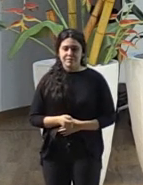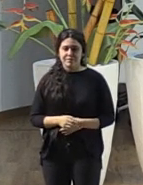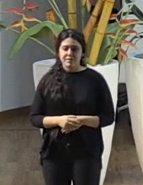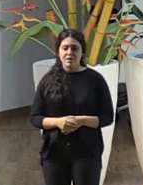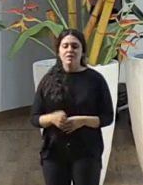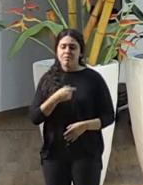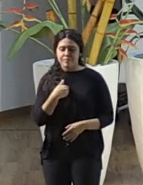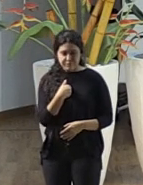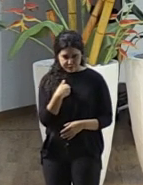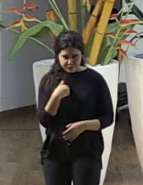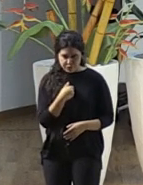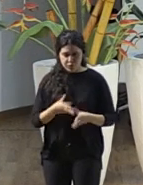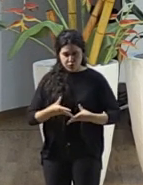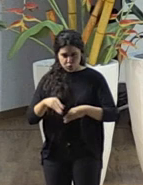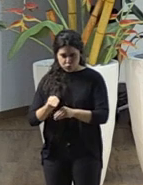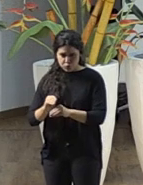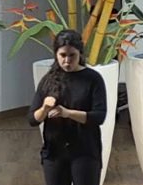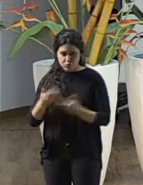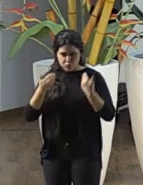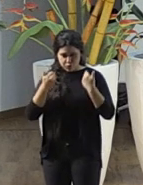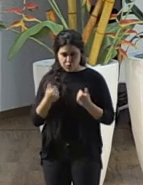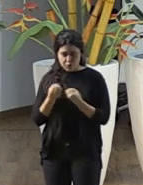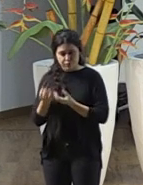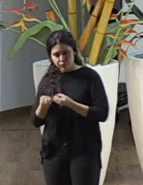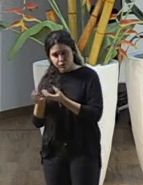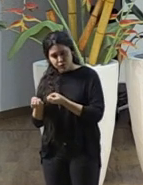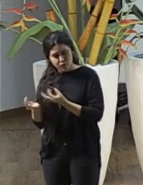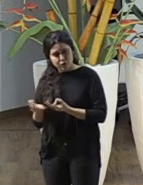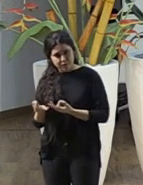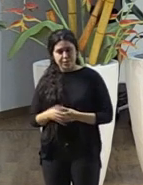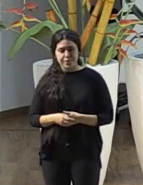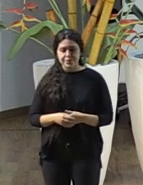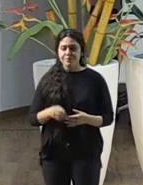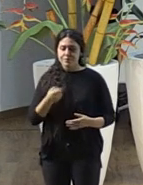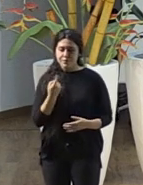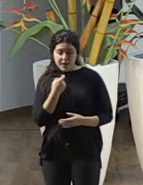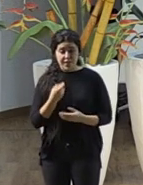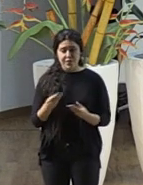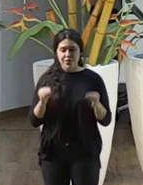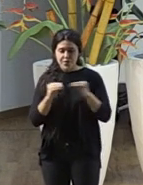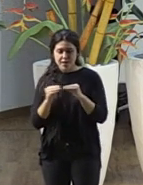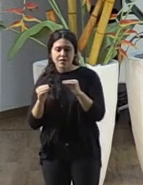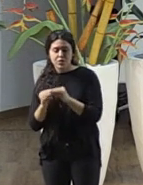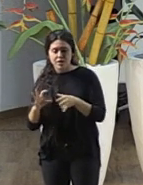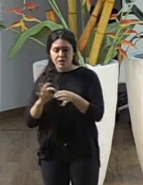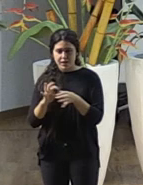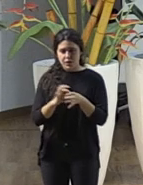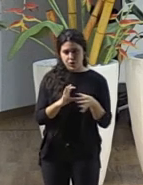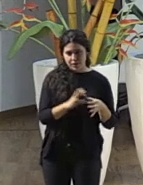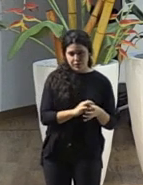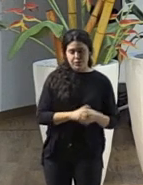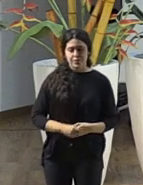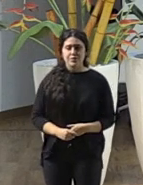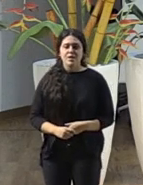su propia posición, que al menos el hilo argumental sea coherente con ese punto de partida, con esa posición